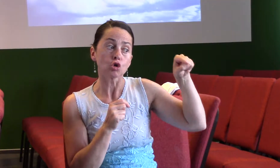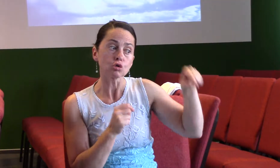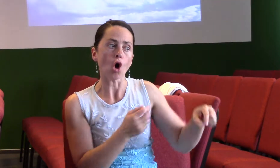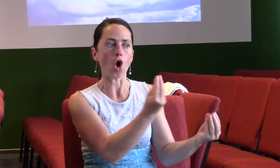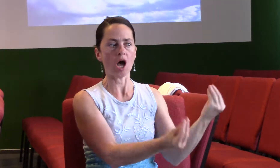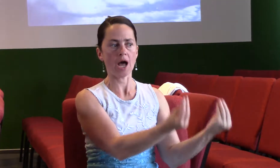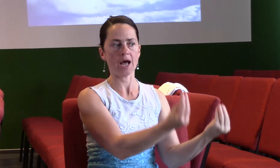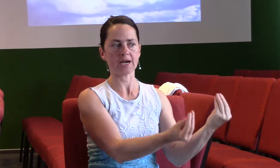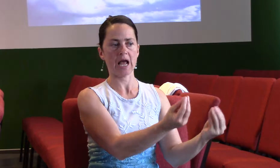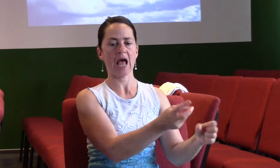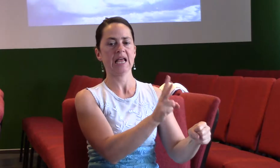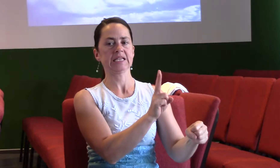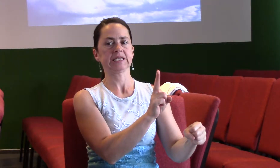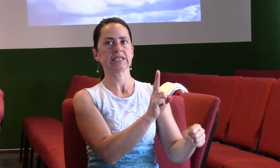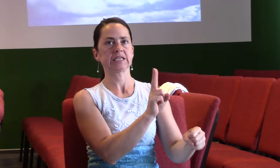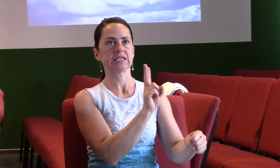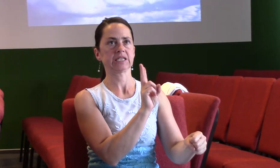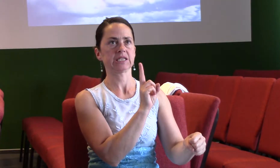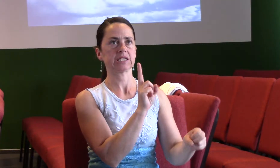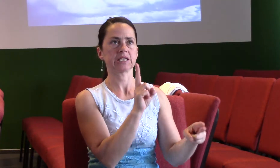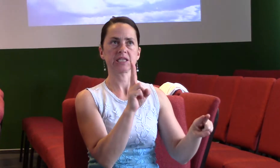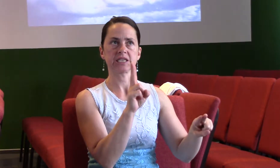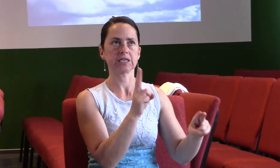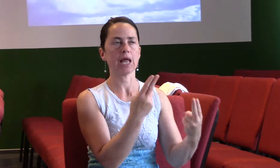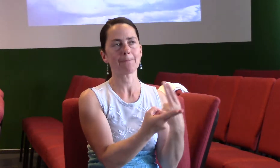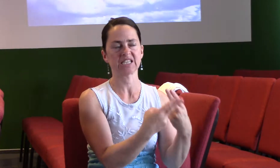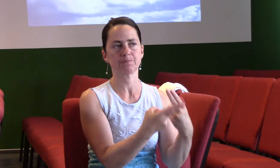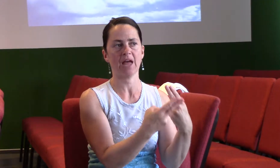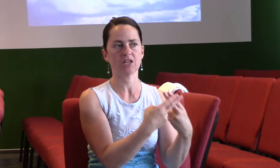Pokud si křesťan zachová svoji víru,